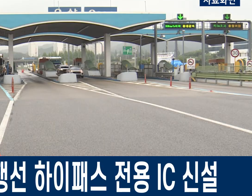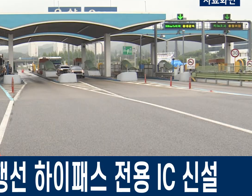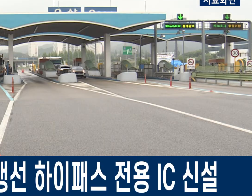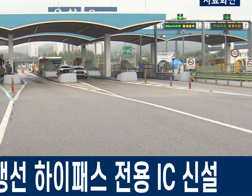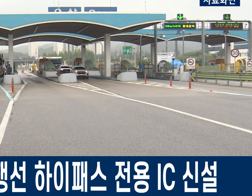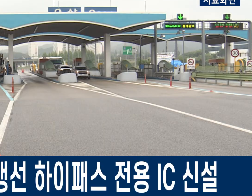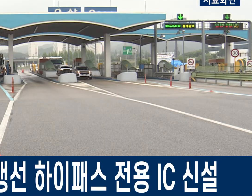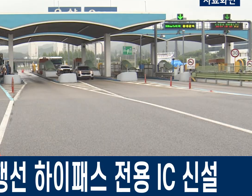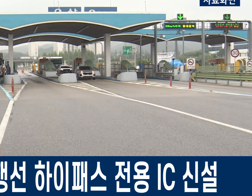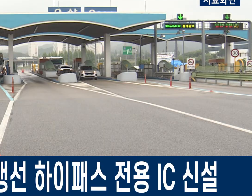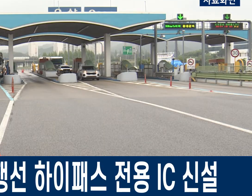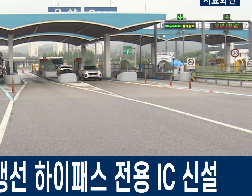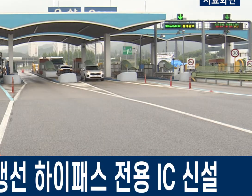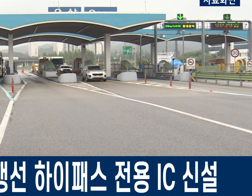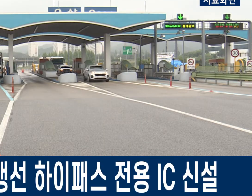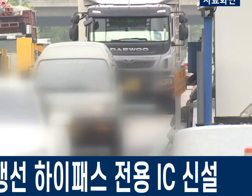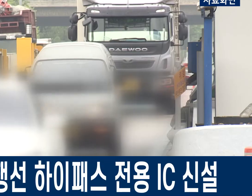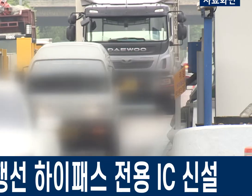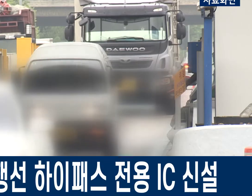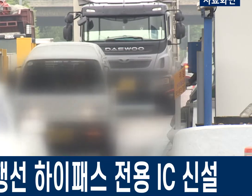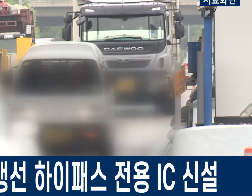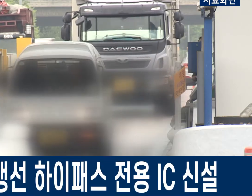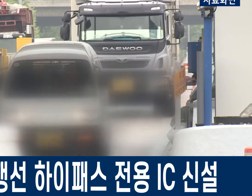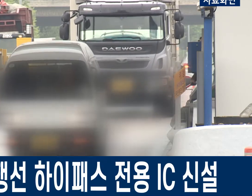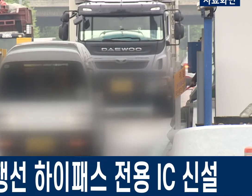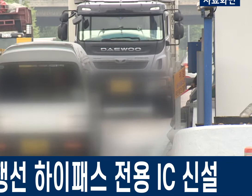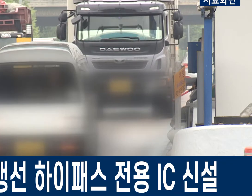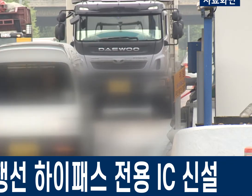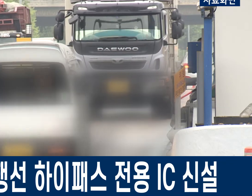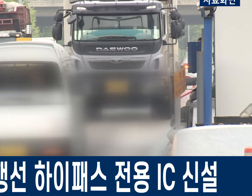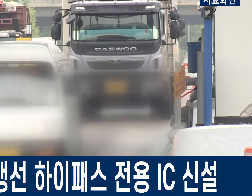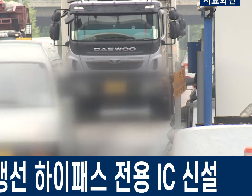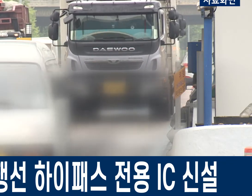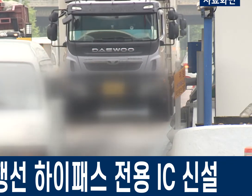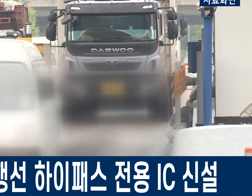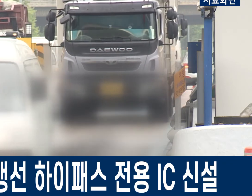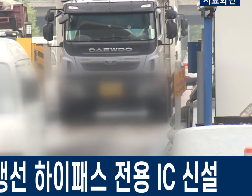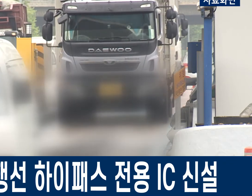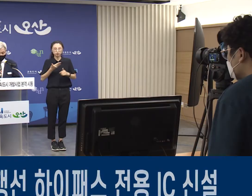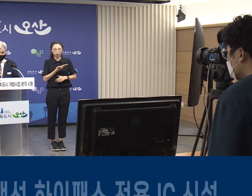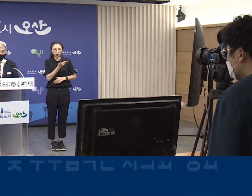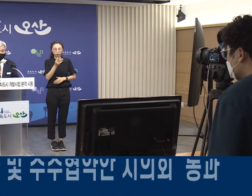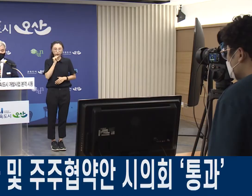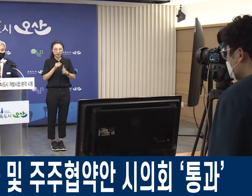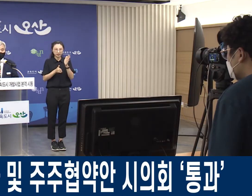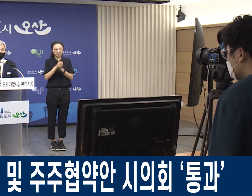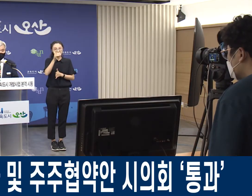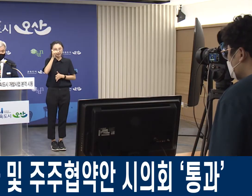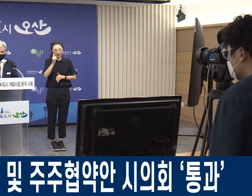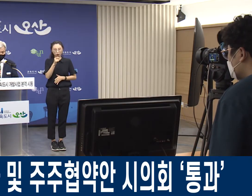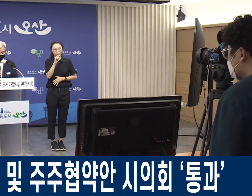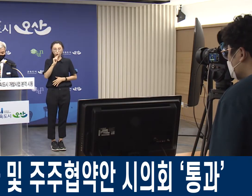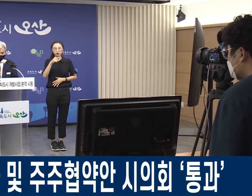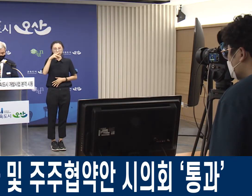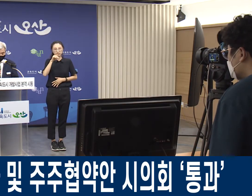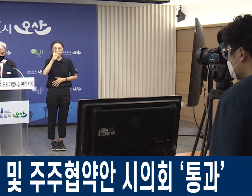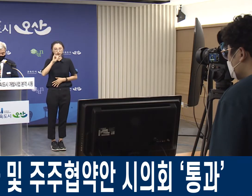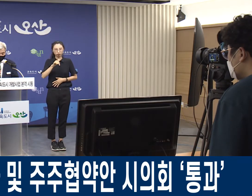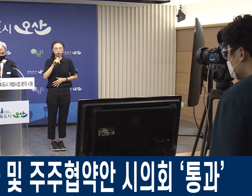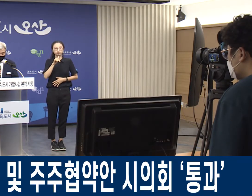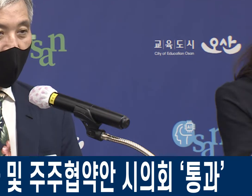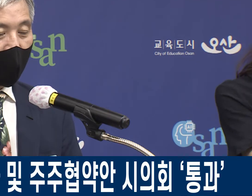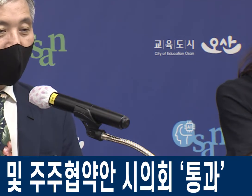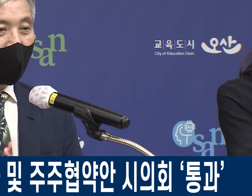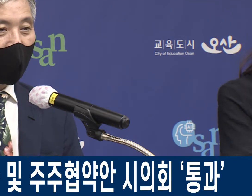하이패스 전용 IC를 신설해 교통망 확충에도 나섭니다. 오산시는 운함뜰 도시개발 사업을 위한